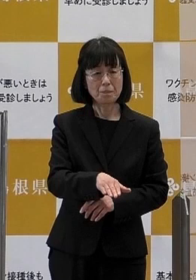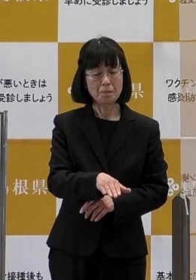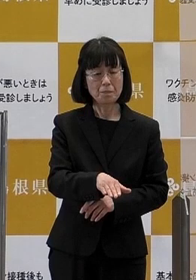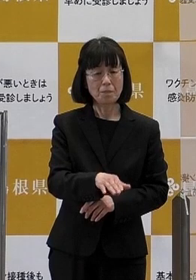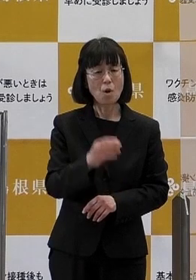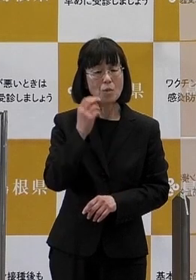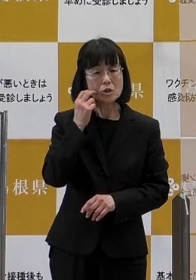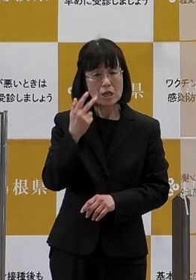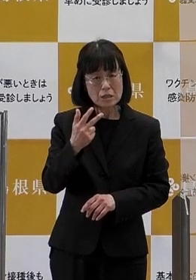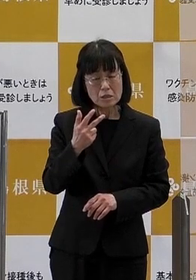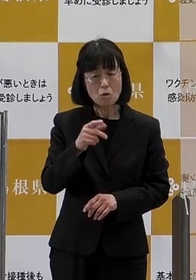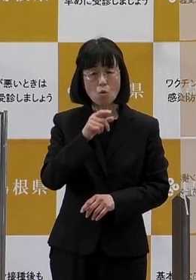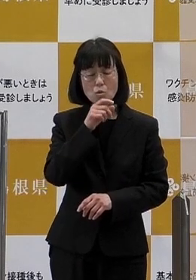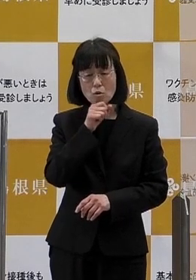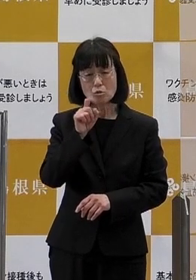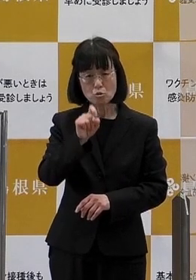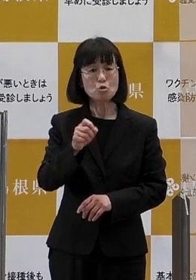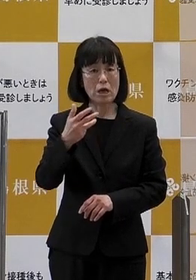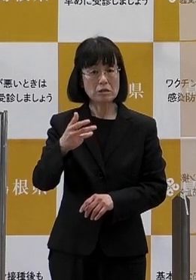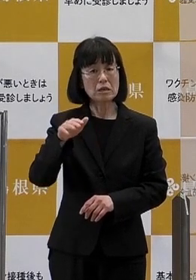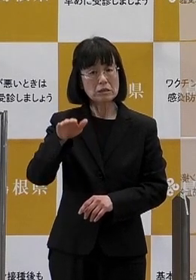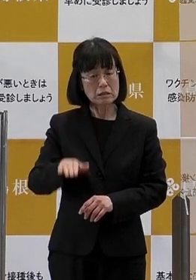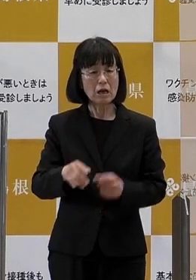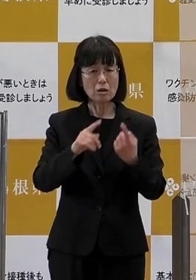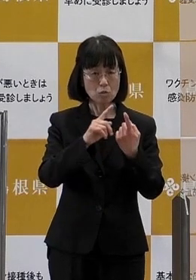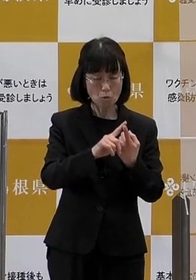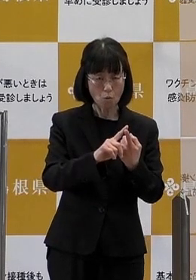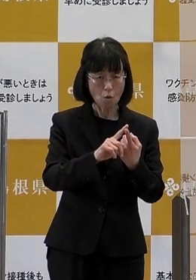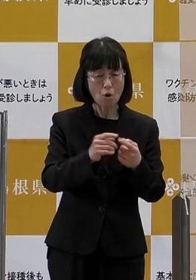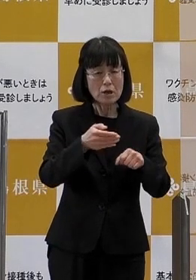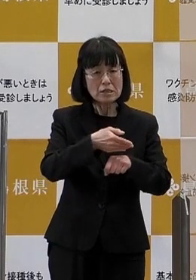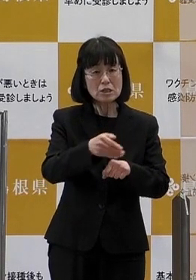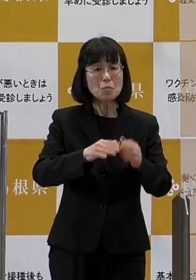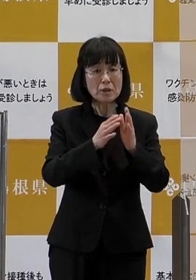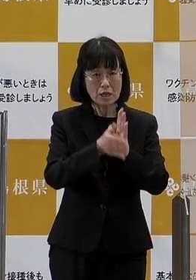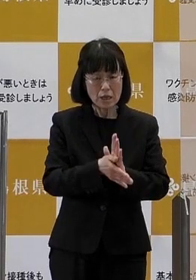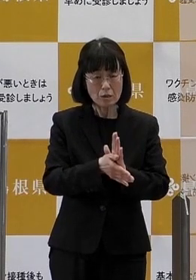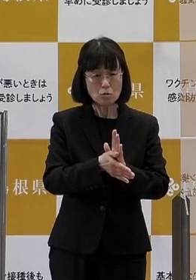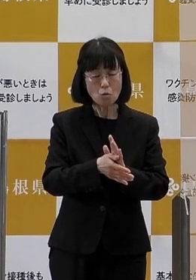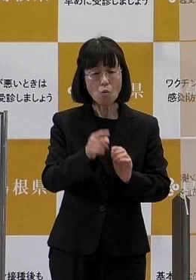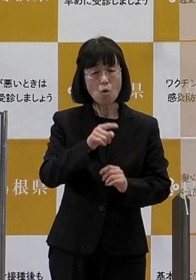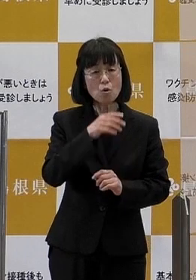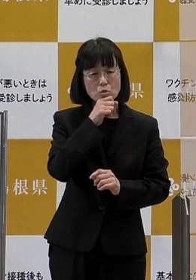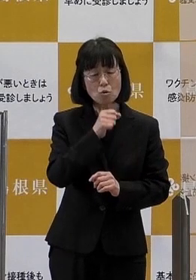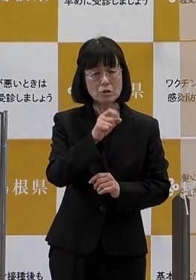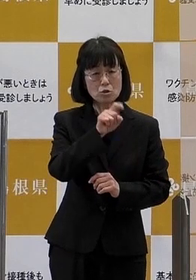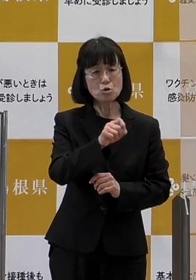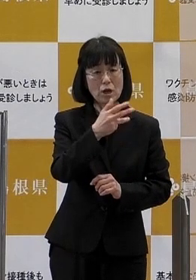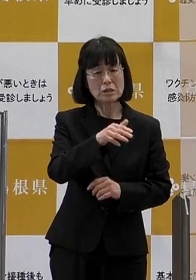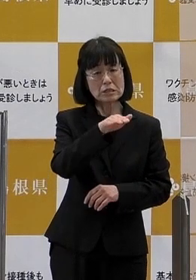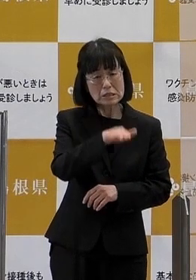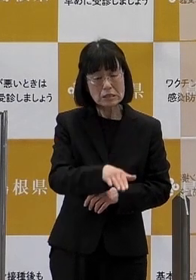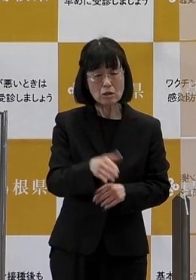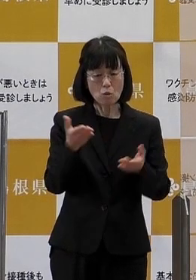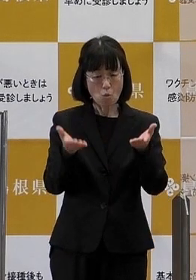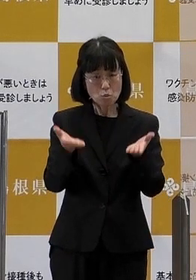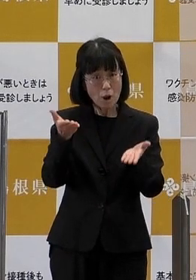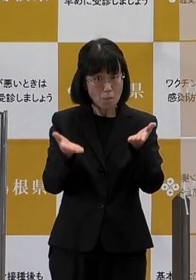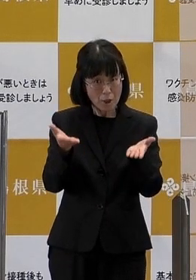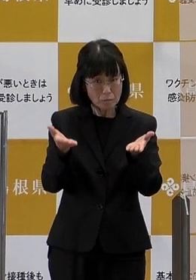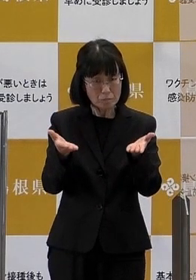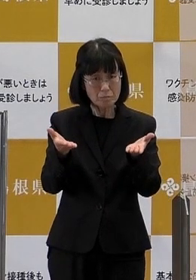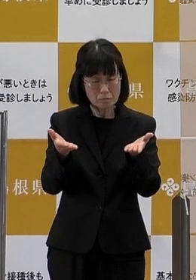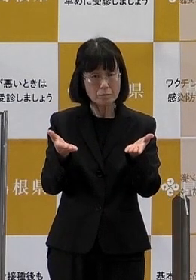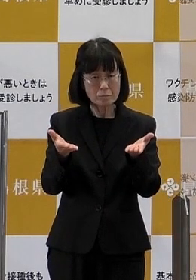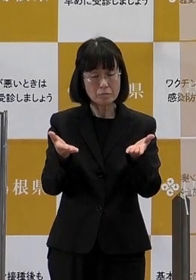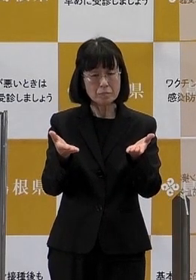松江市の18歳以下の数字と、県内の18歳の以下の数字を比較しています。人口10